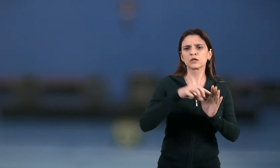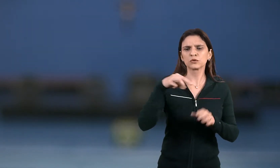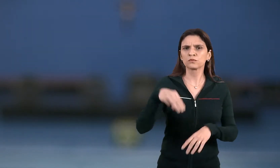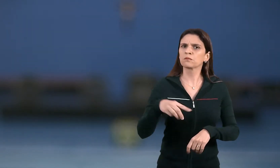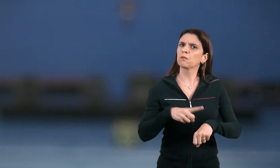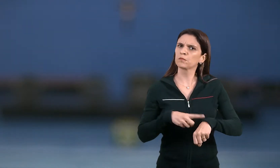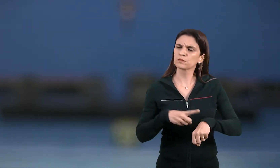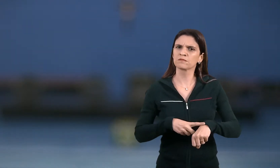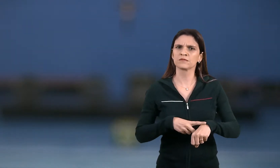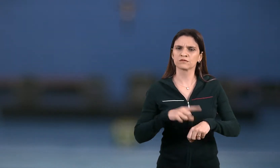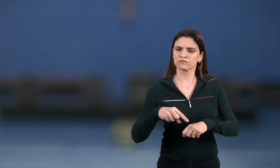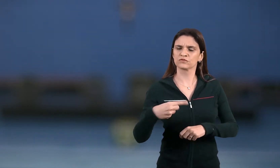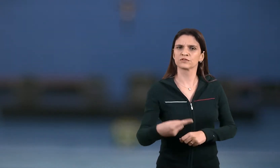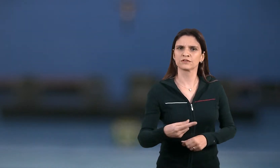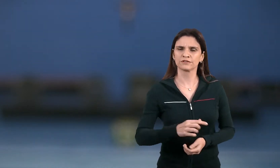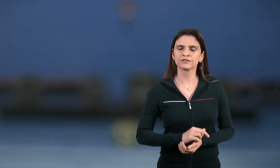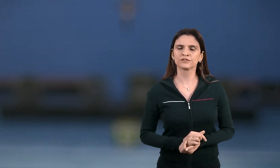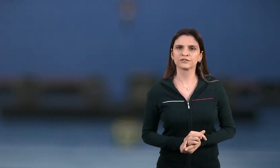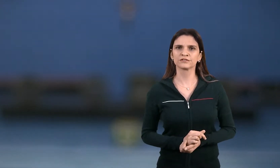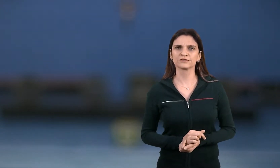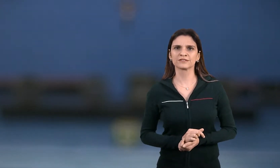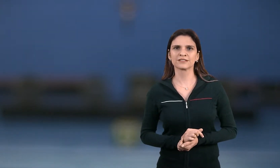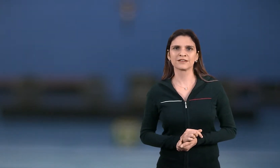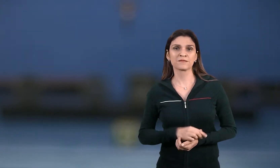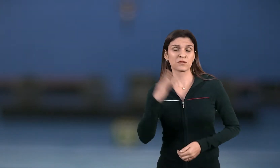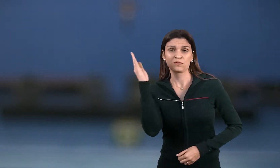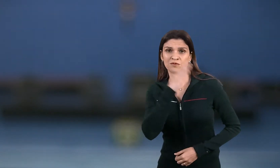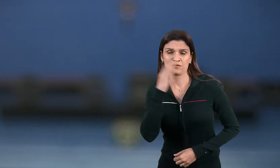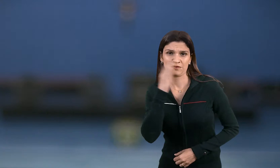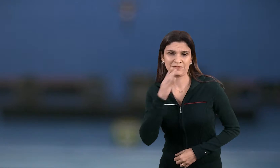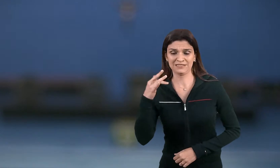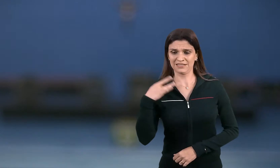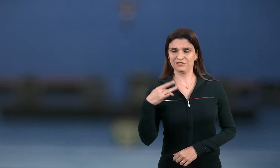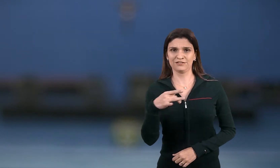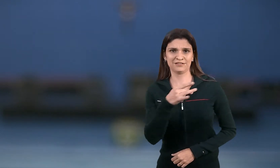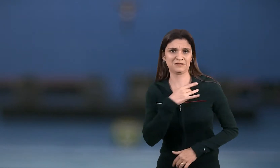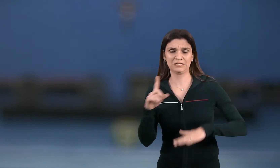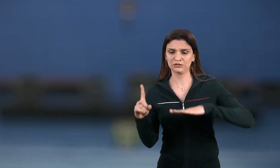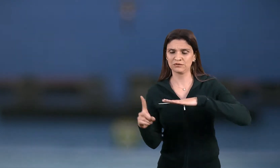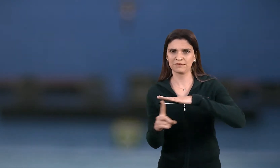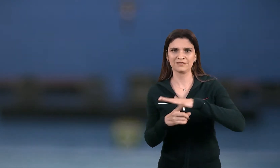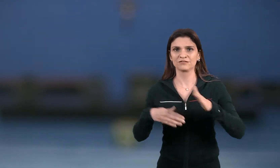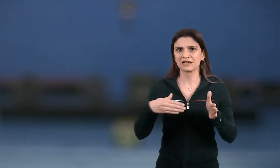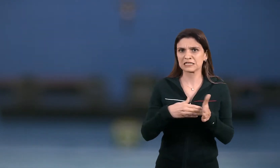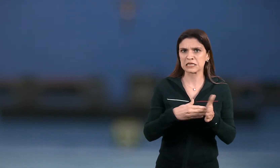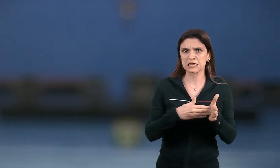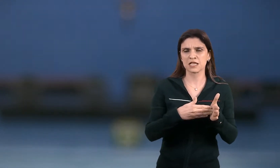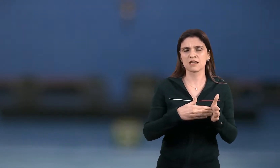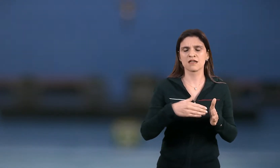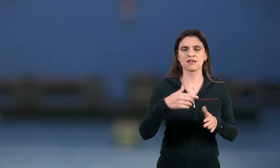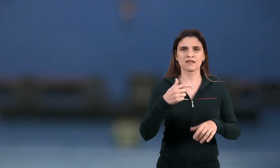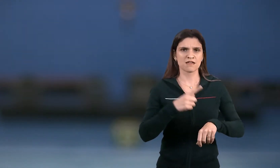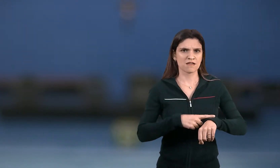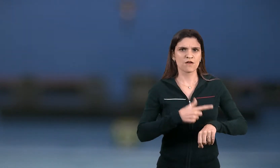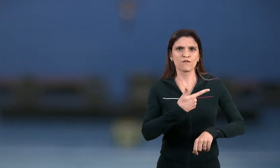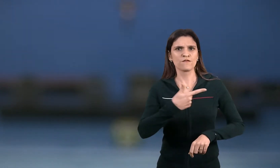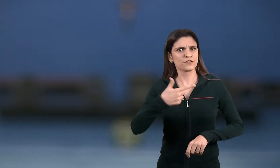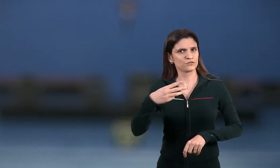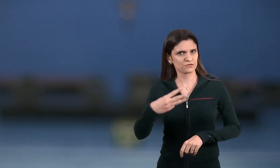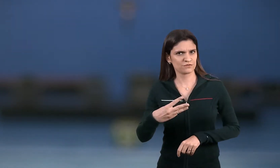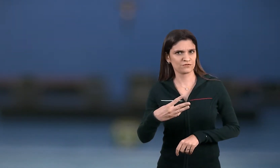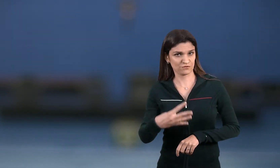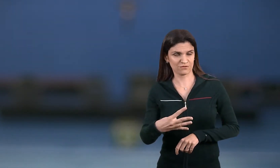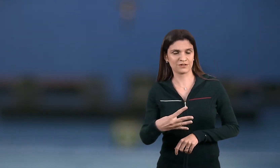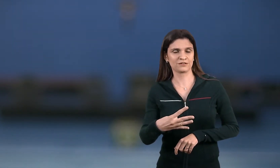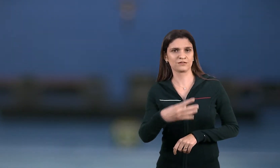da lei do minuto seguinte, que determina o imediato atendimento em saúde nas primeiras 24 horas a